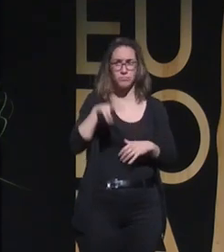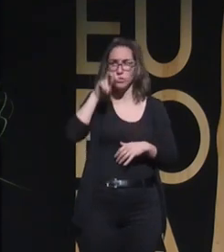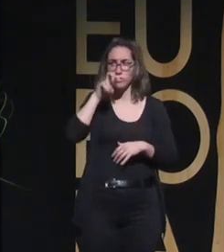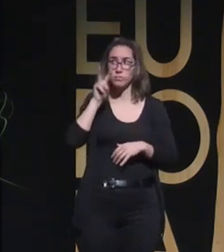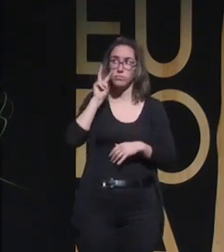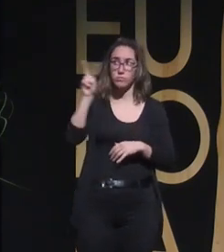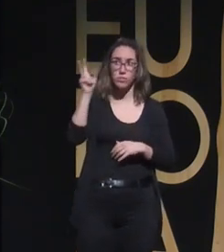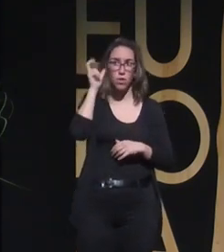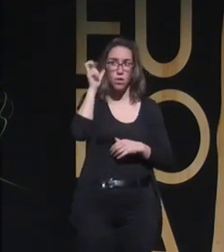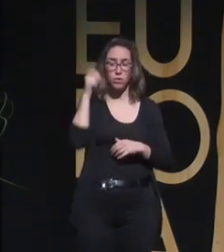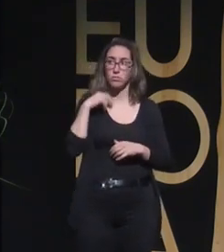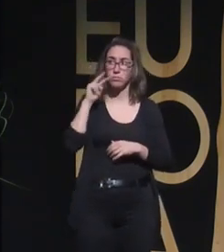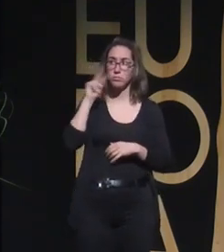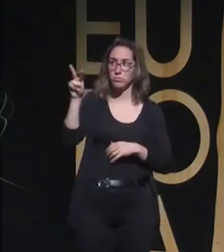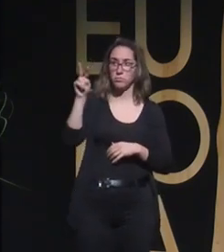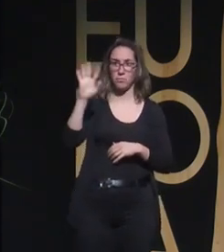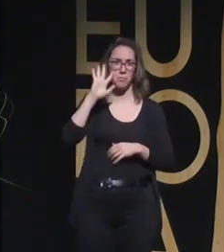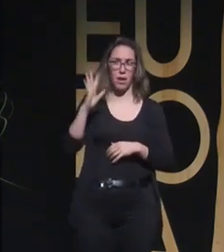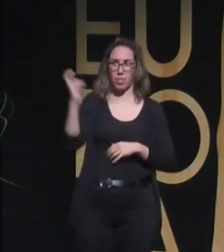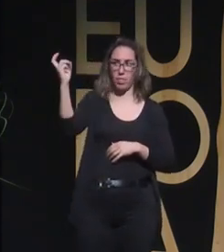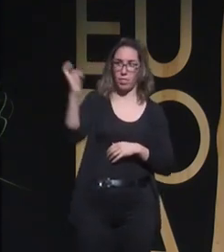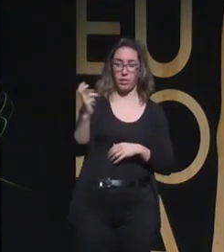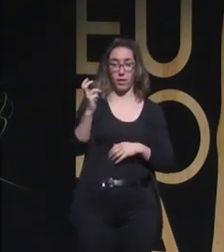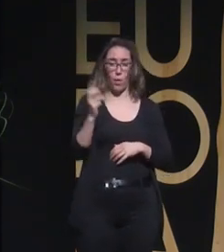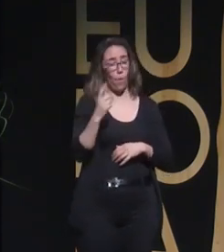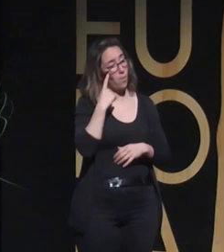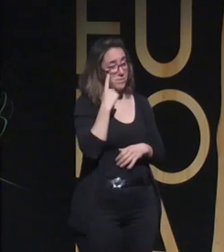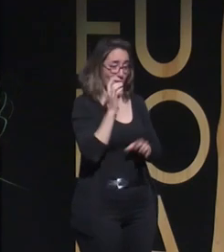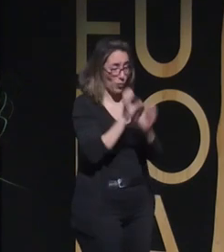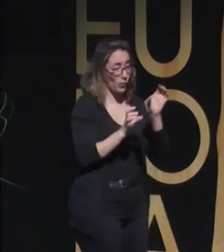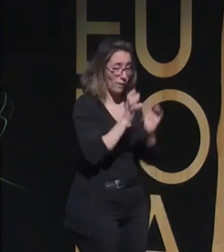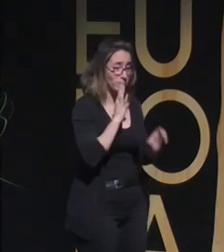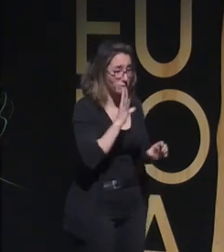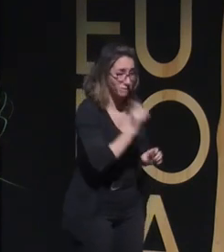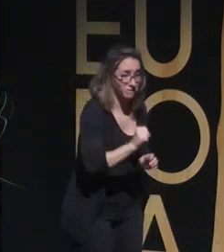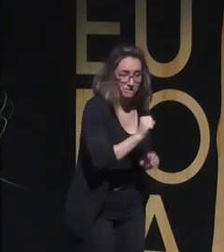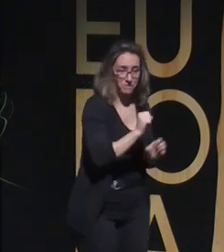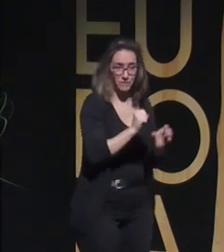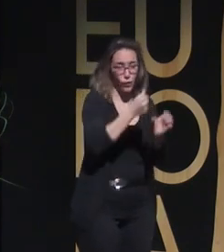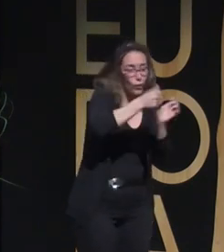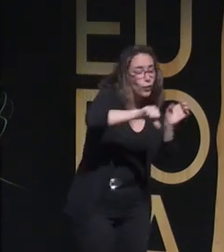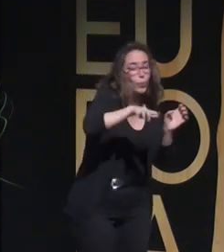el oído, dices, hostia, ¿por dónde hay que cortar? ¡Uy, qué culito más mono! ¿Qué haces?